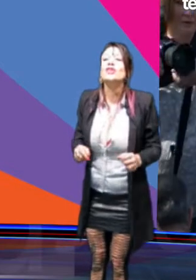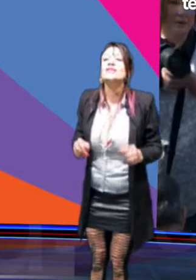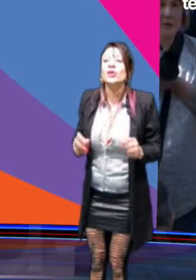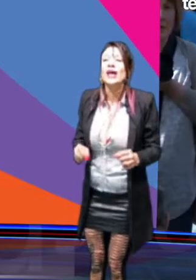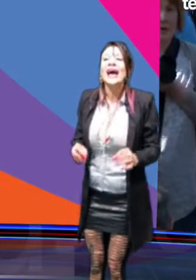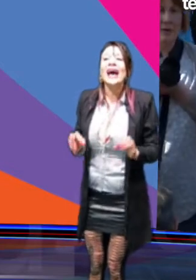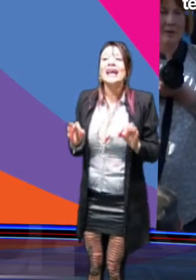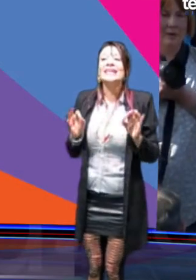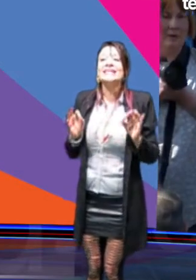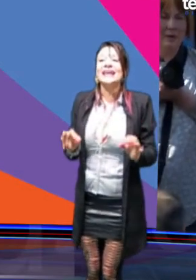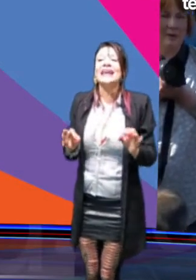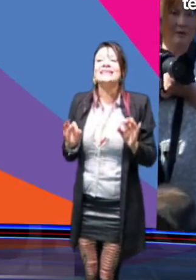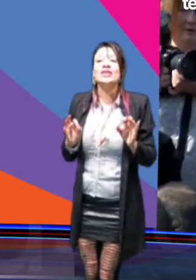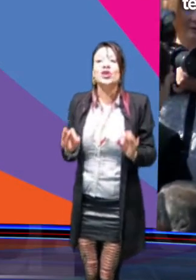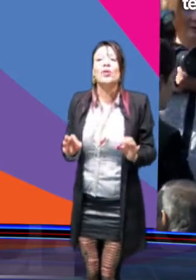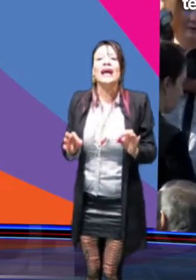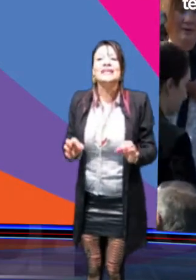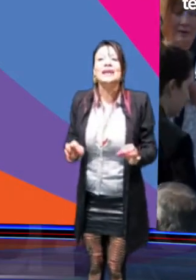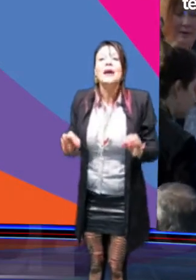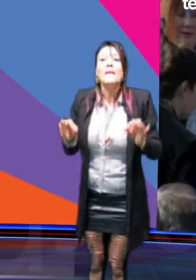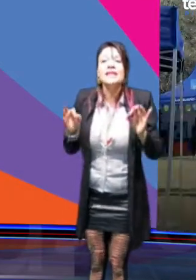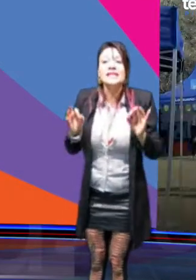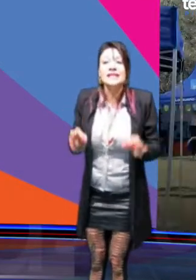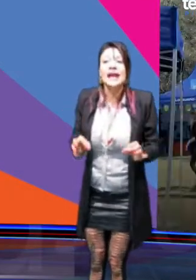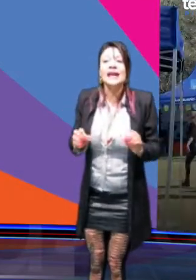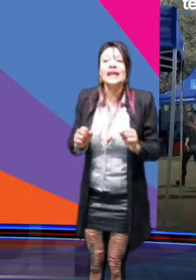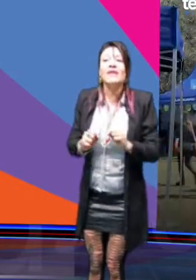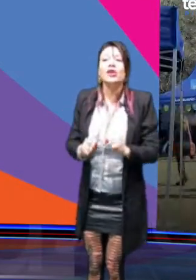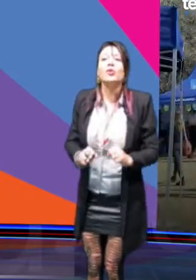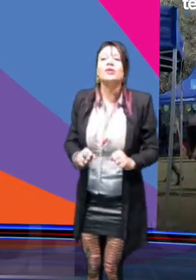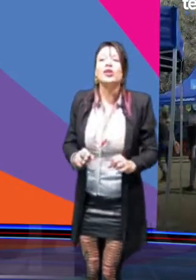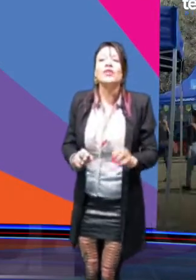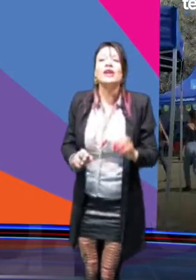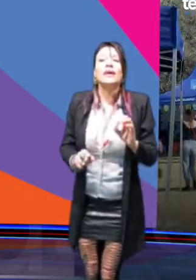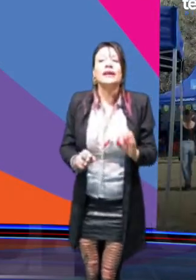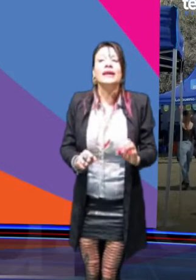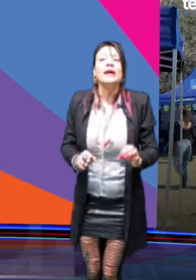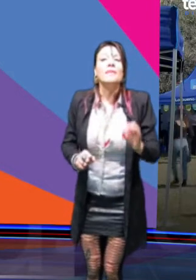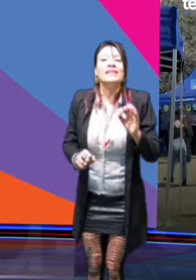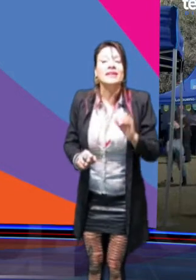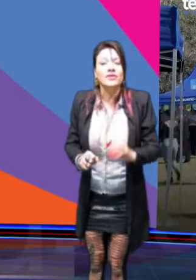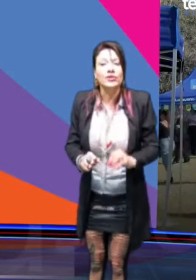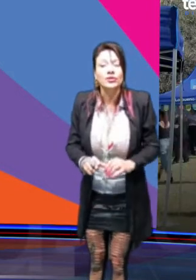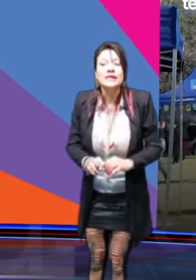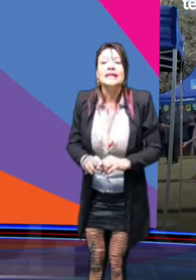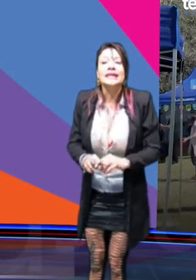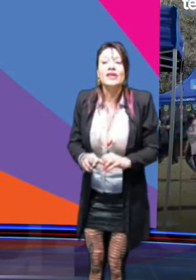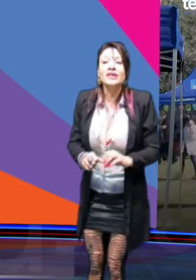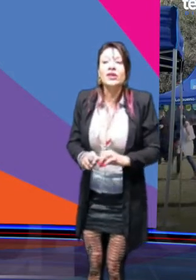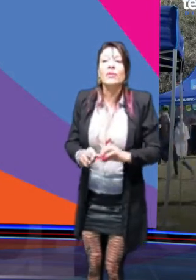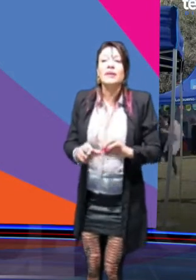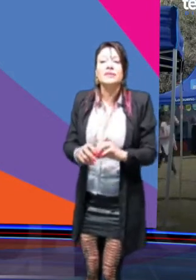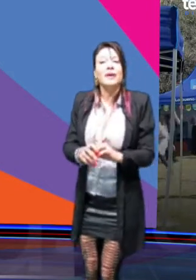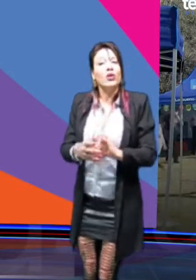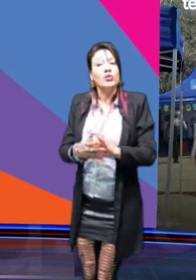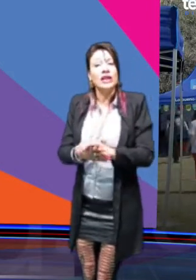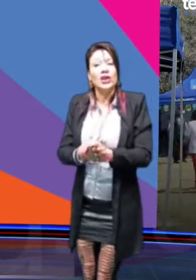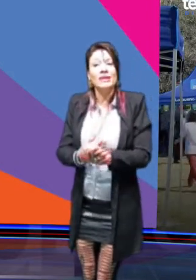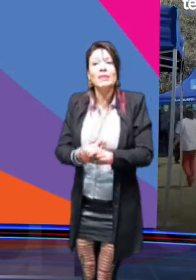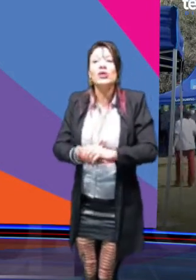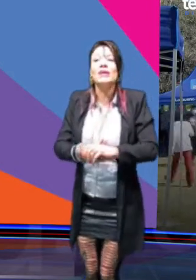salud al que se accedió por la calle Pichincha en el barrio porteño del Parque Patricio. Del festejo han participado, como ya